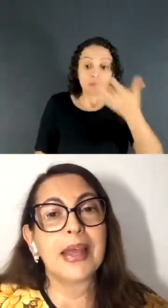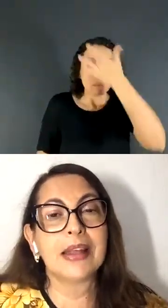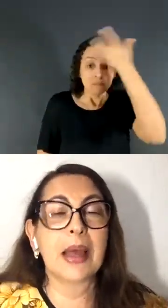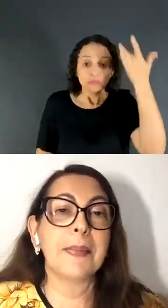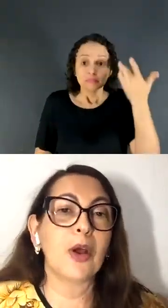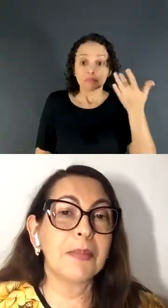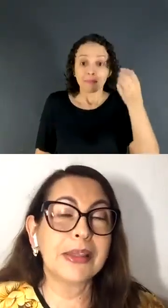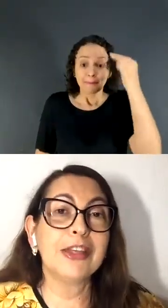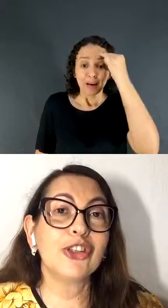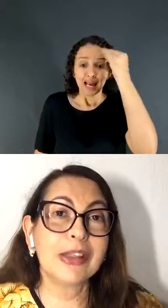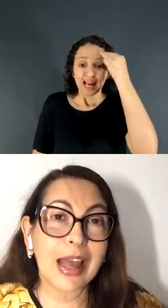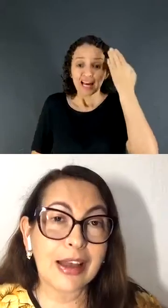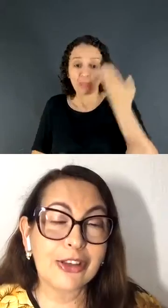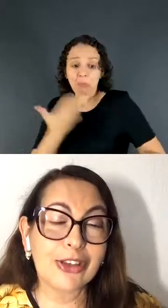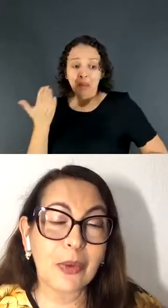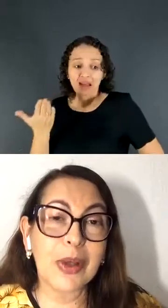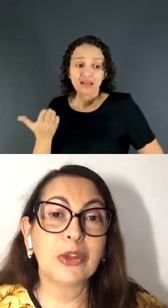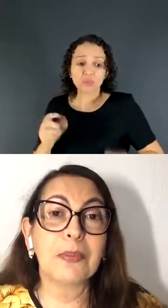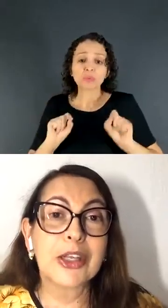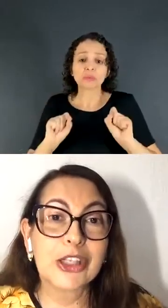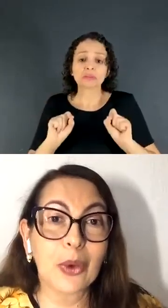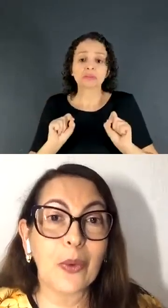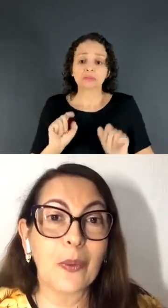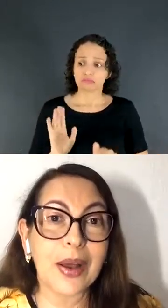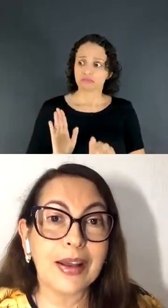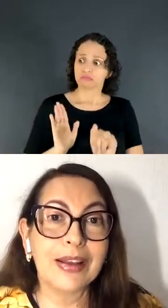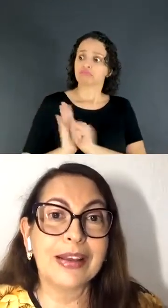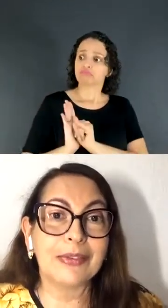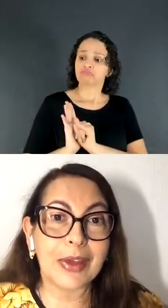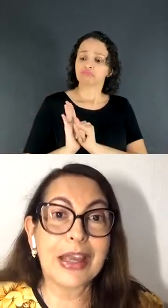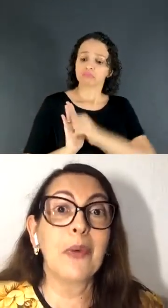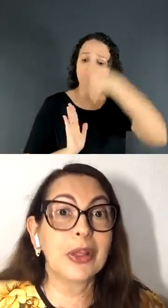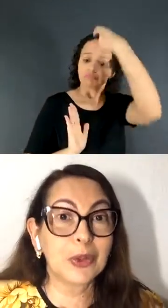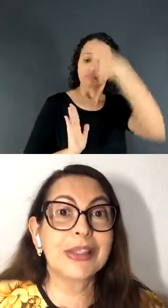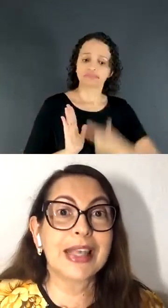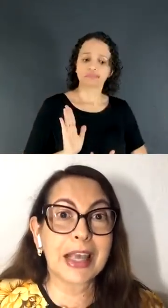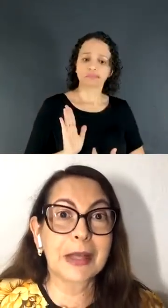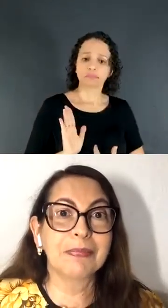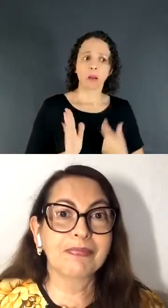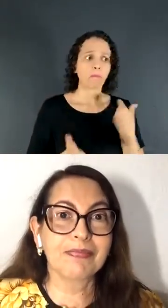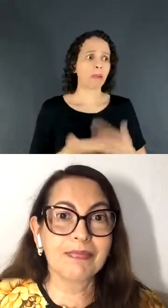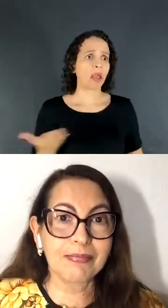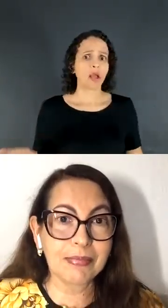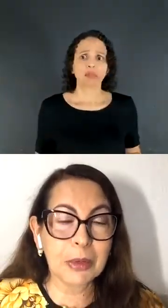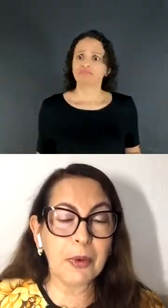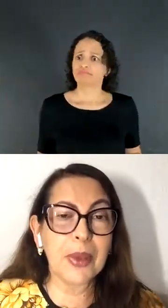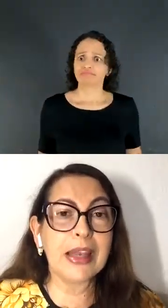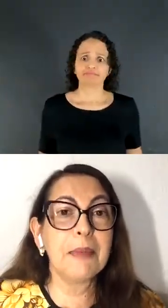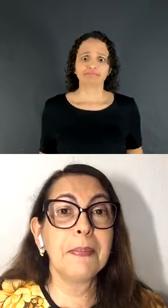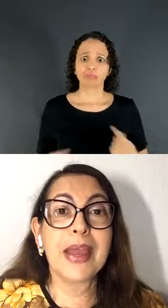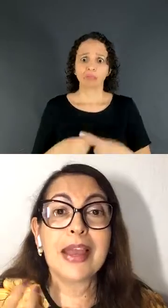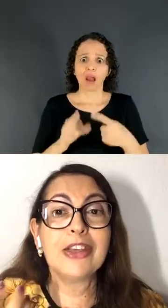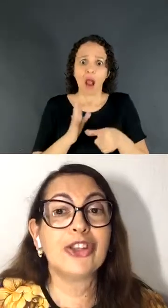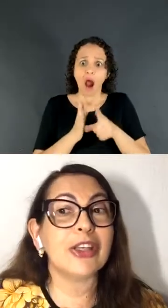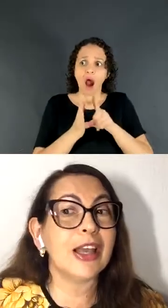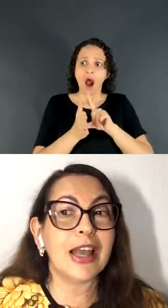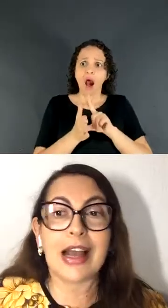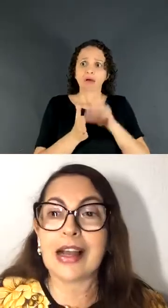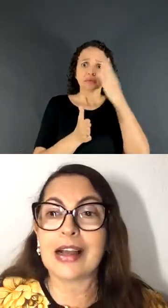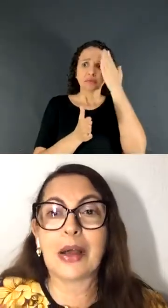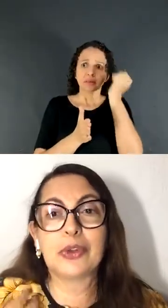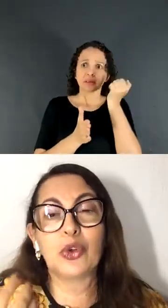está perdendo a própria identidade enquanto pessoa, né, enquanto ser, porque ela